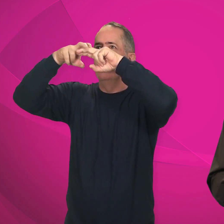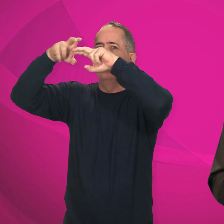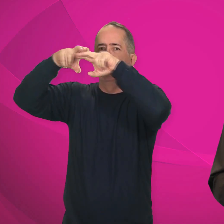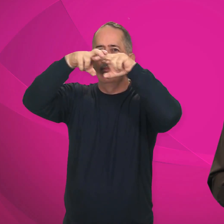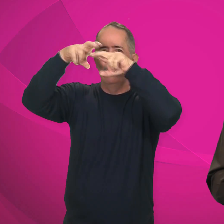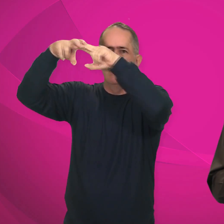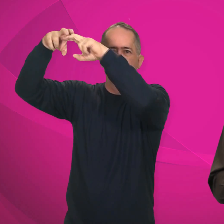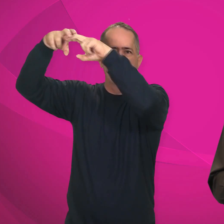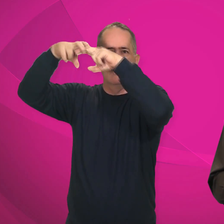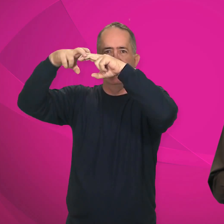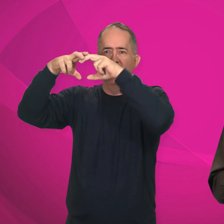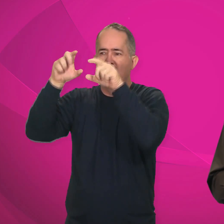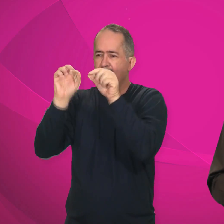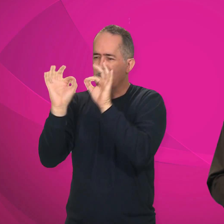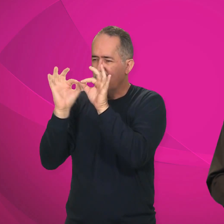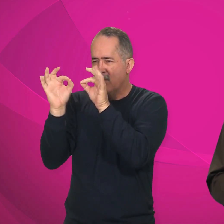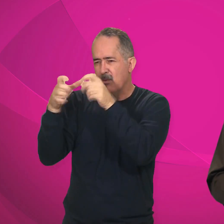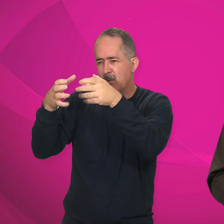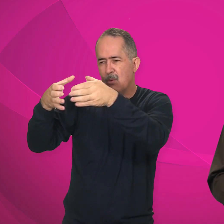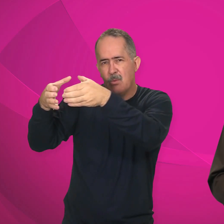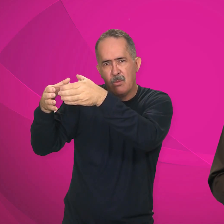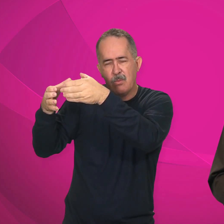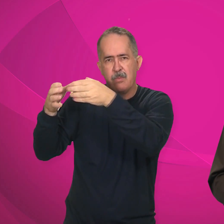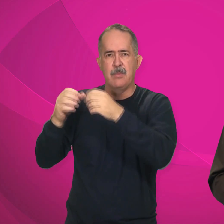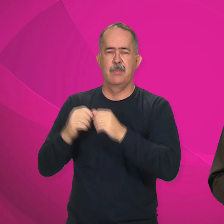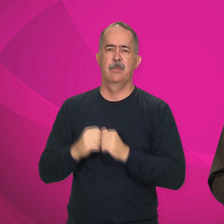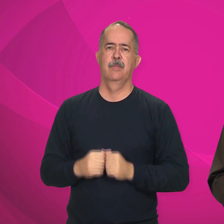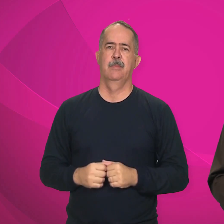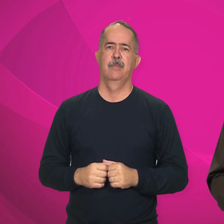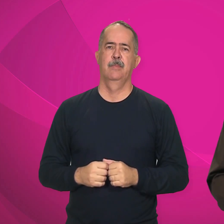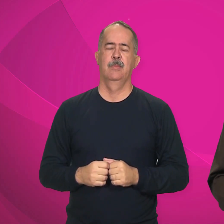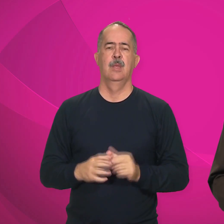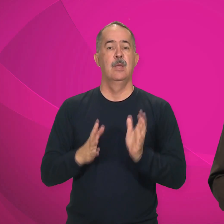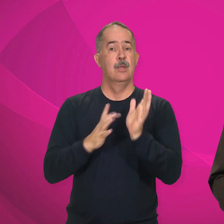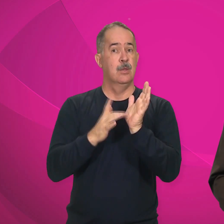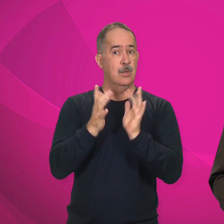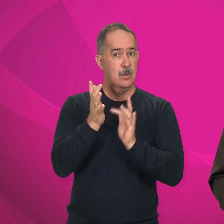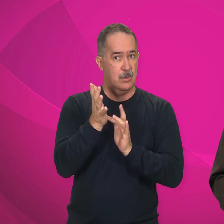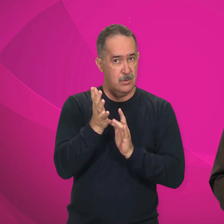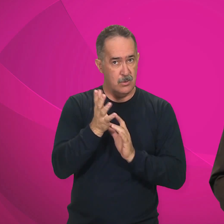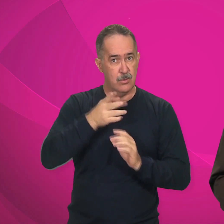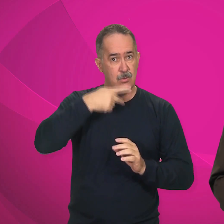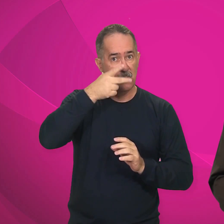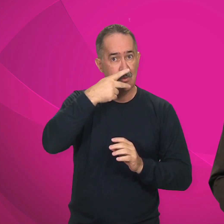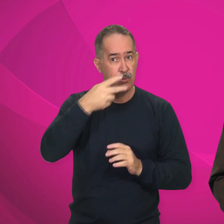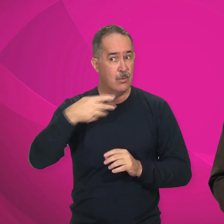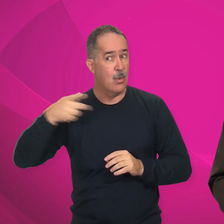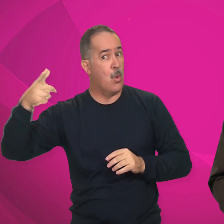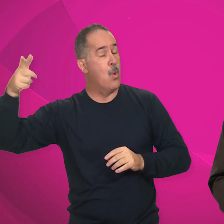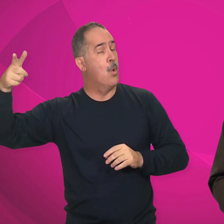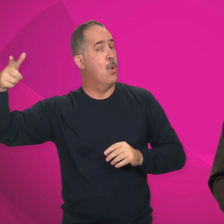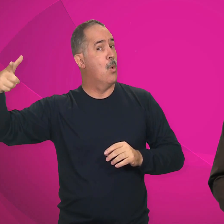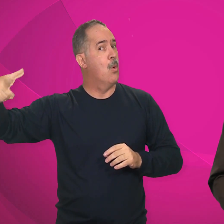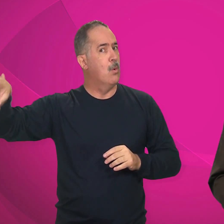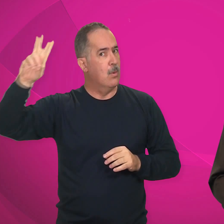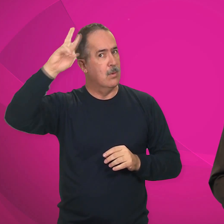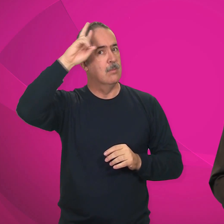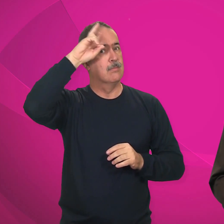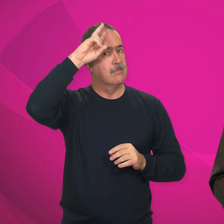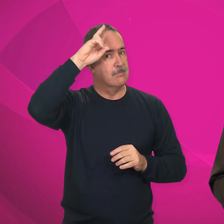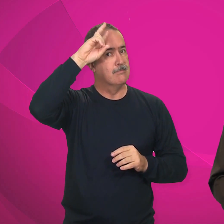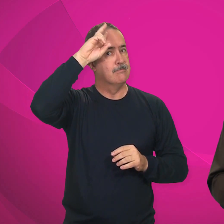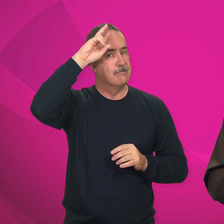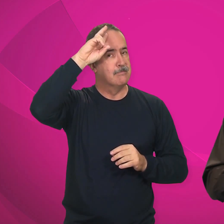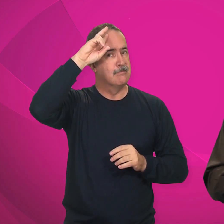vêm e fazem ninhos nos seus ramos. E Jesus contou ainda uma outra